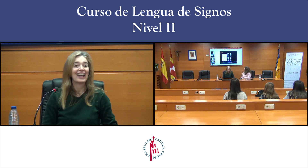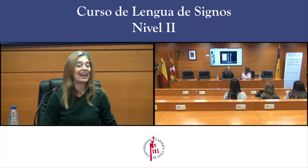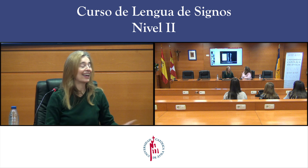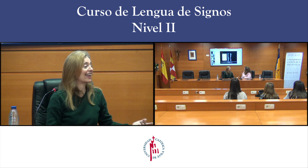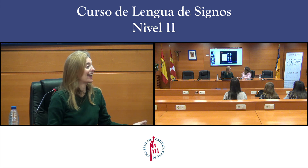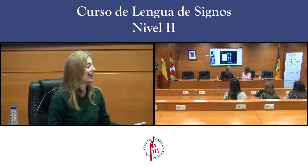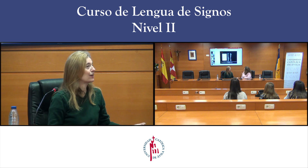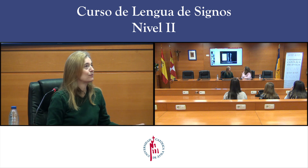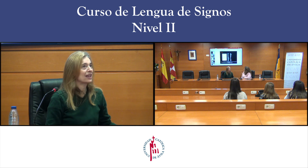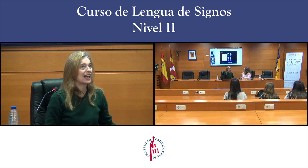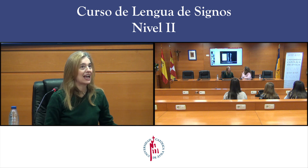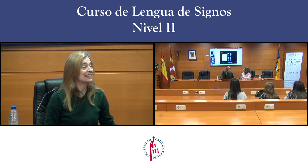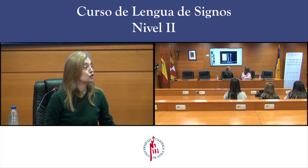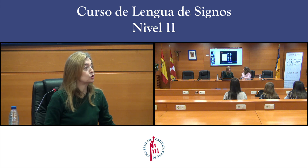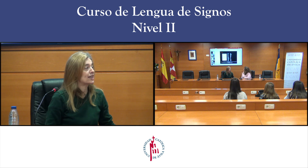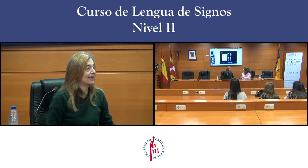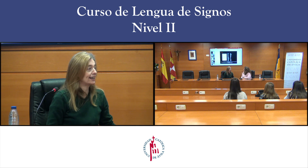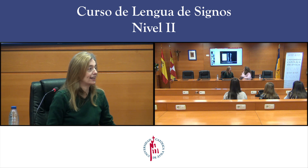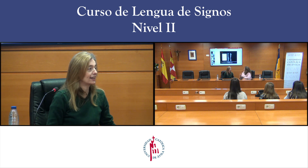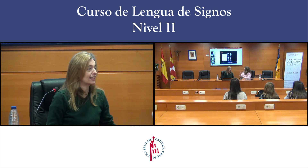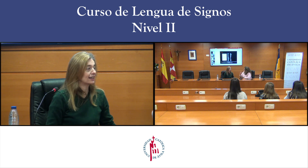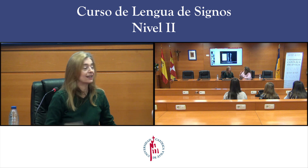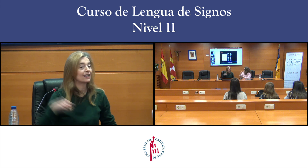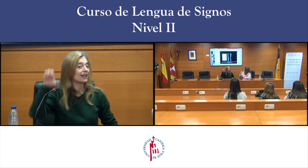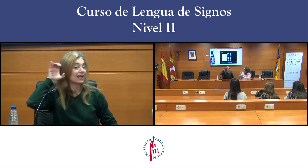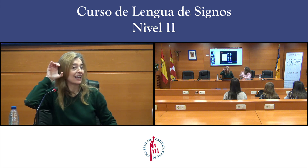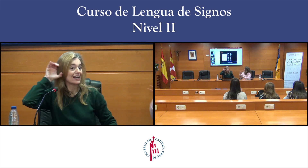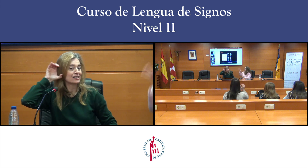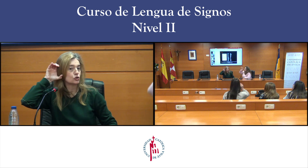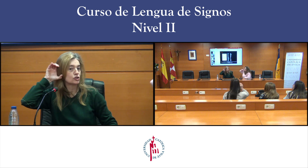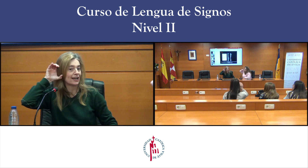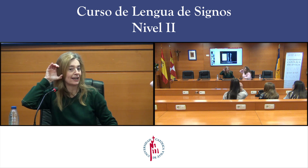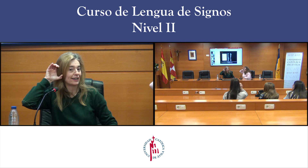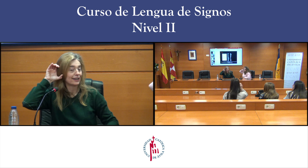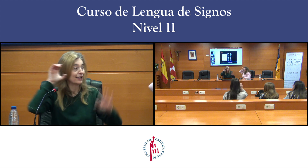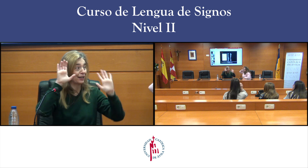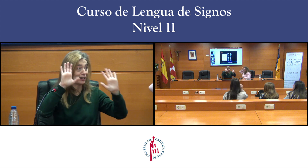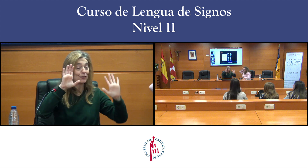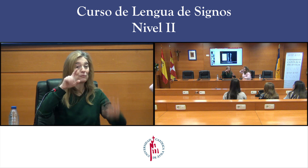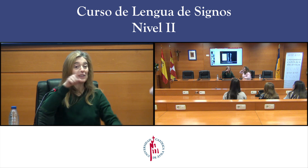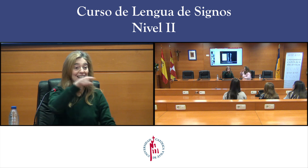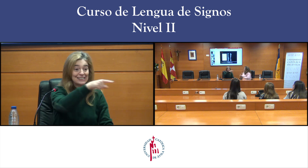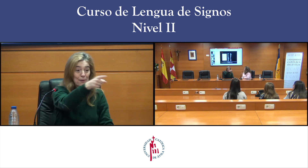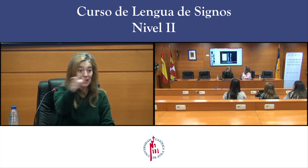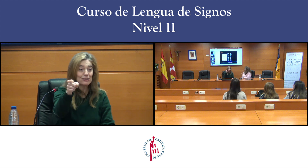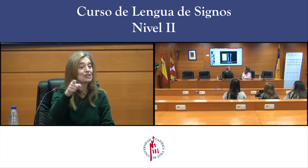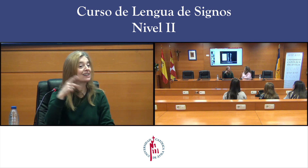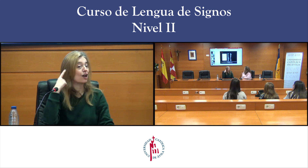con una mano solo escuchar por ejemplo así nos hacemos una fe en el